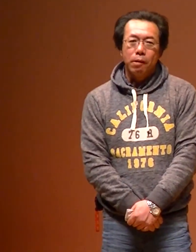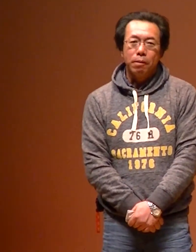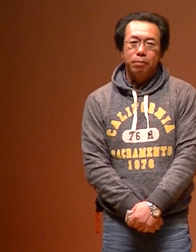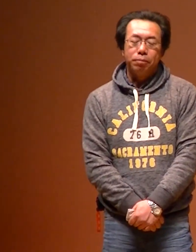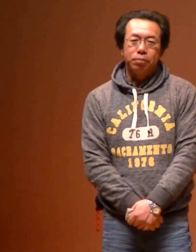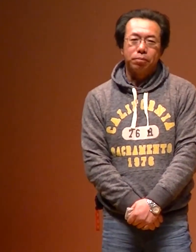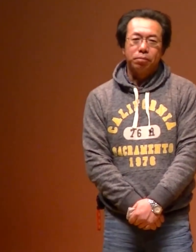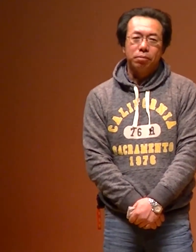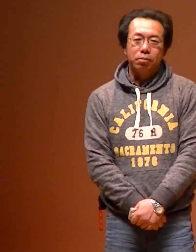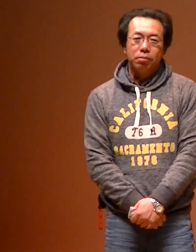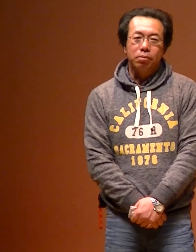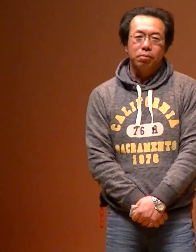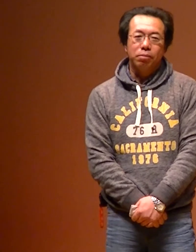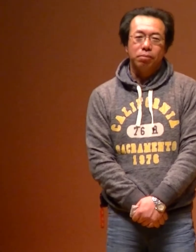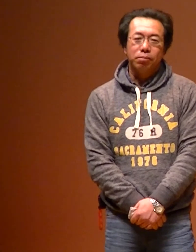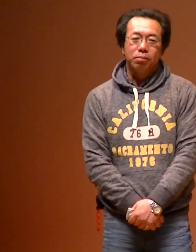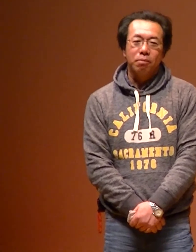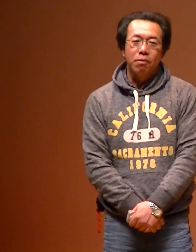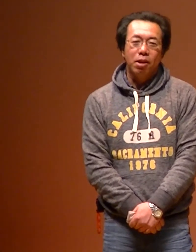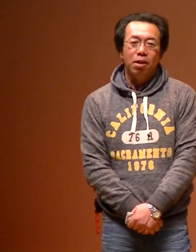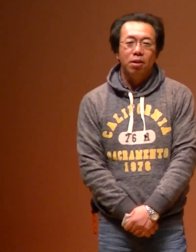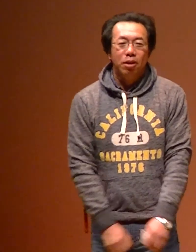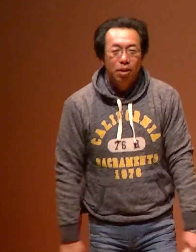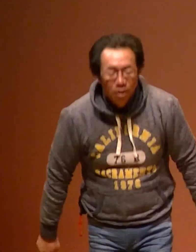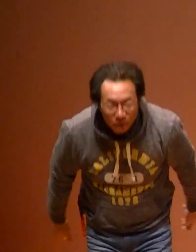二人に大きな拍手